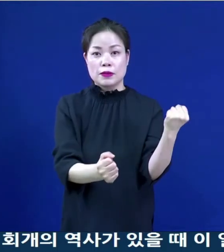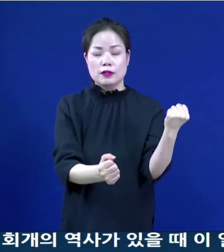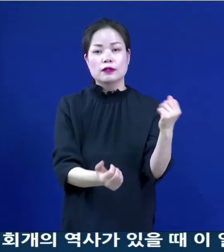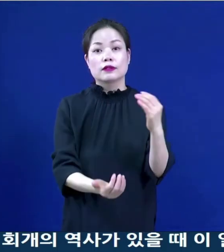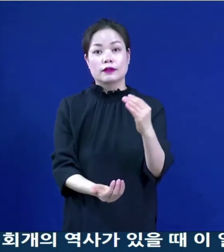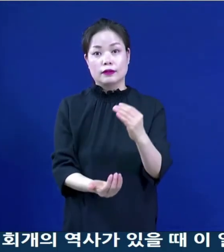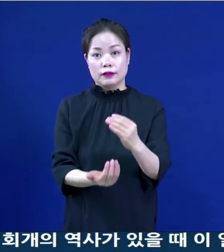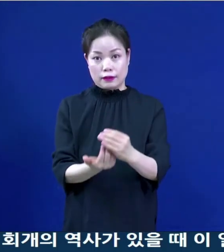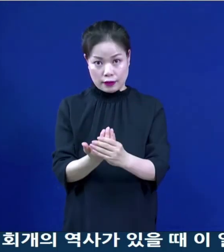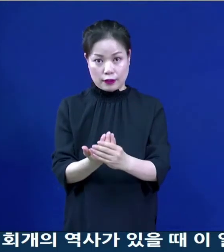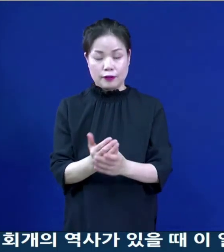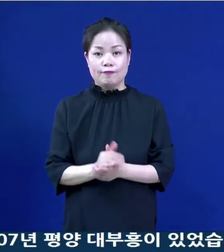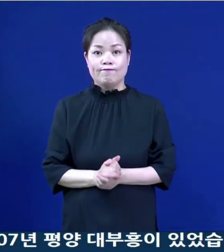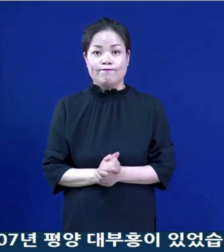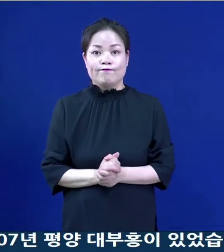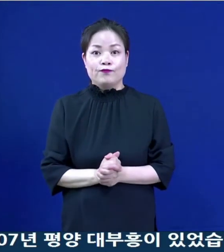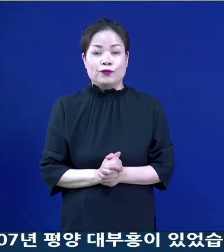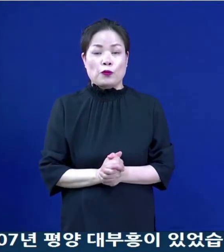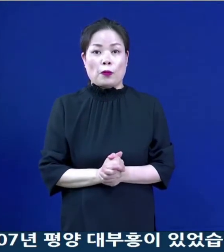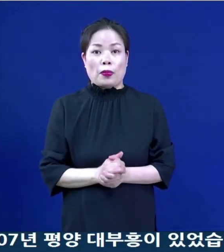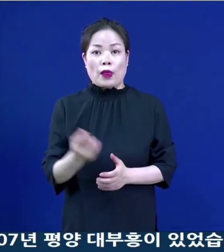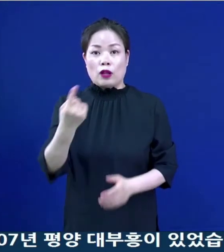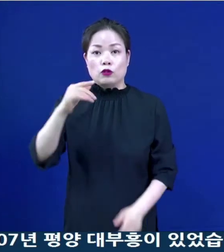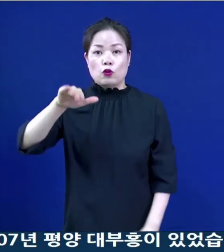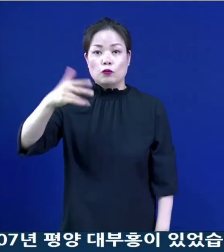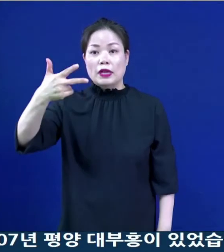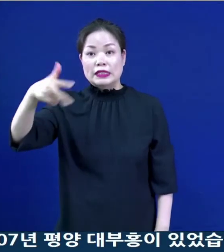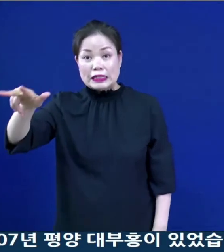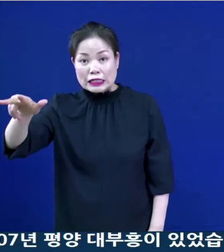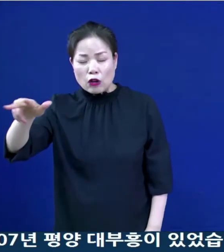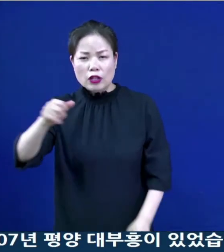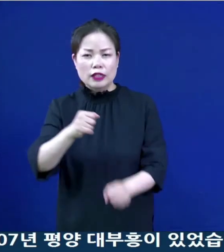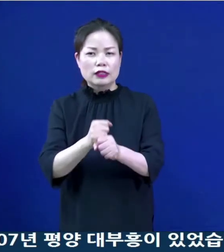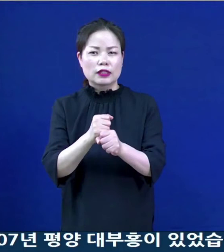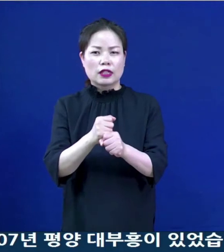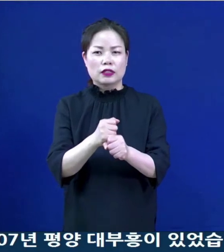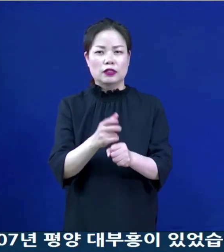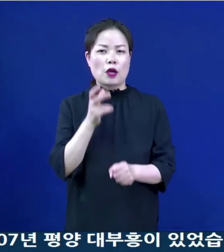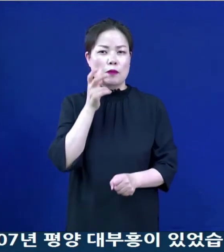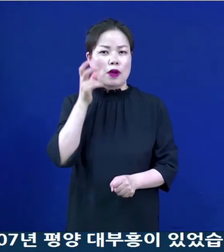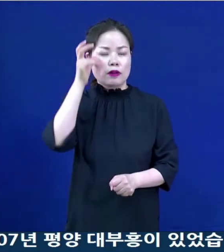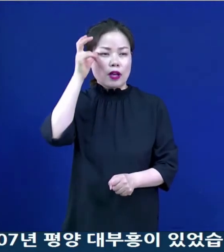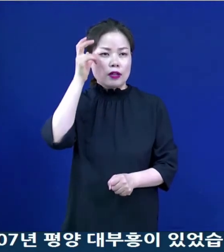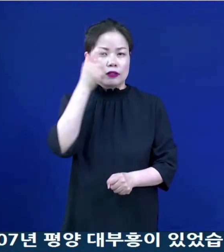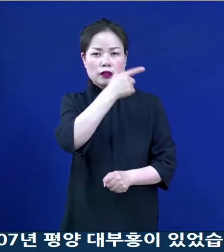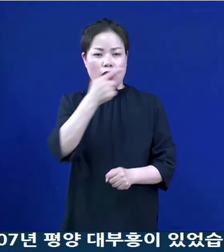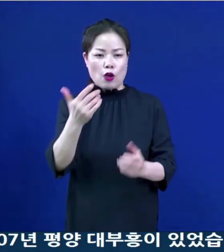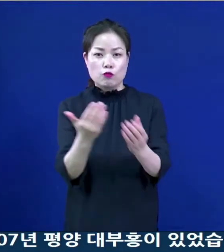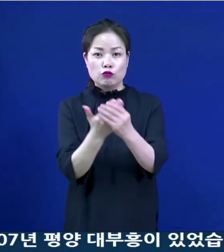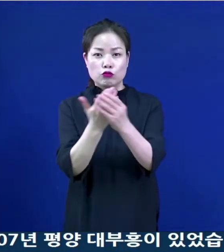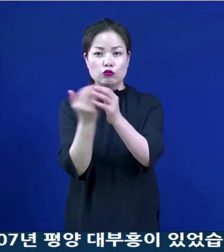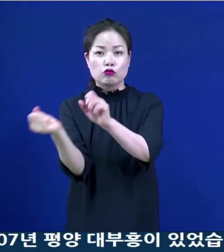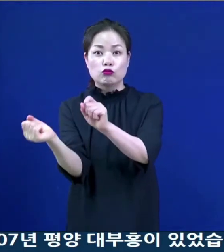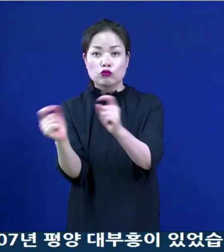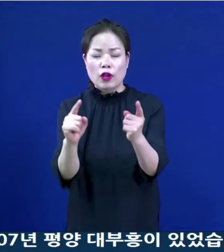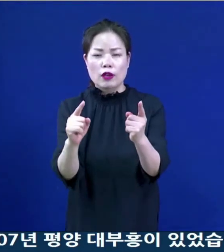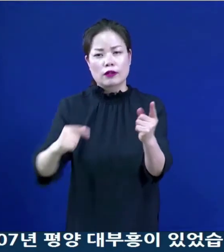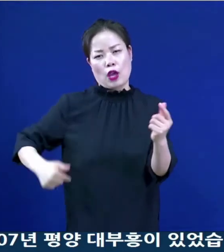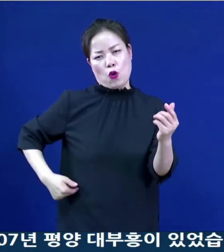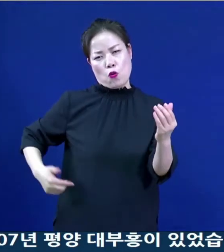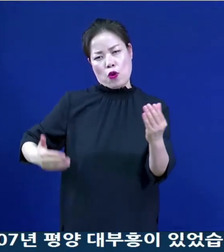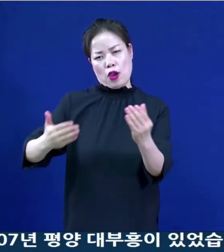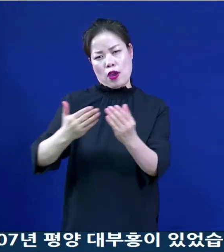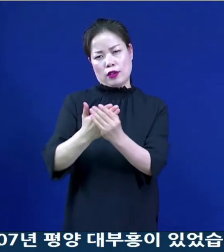이렇게 볼 수 있기 때문이죠. 1907년에 있었던 평양 대부흥운동의 시작이 뭐냐면